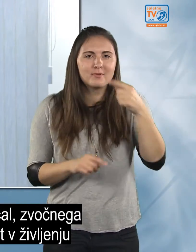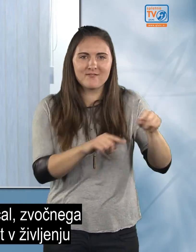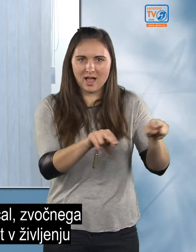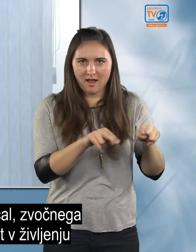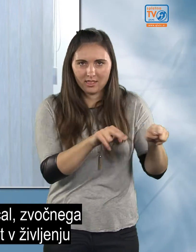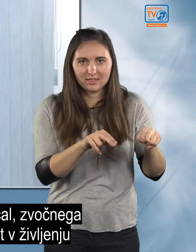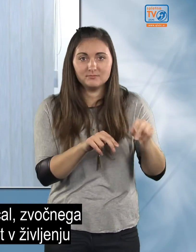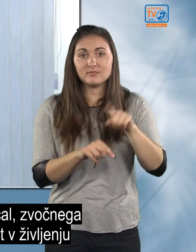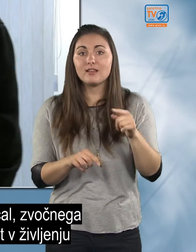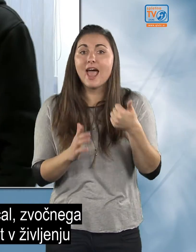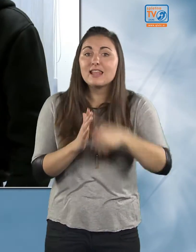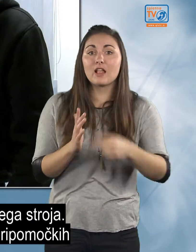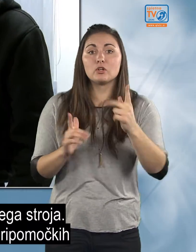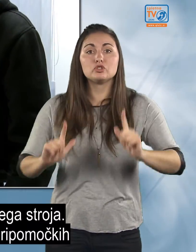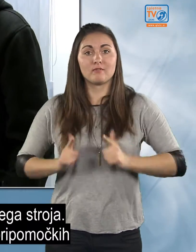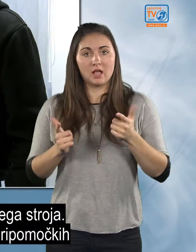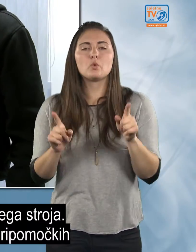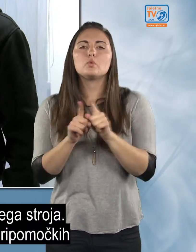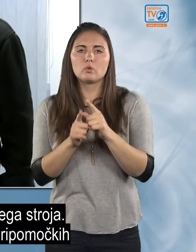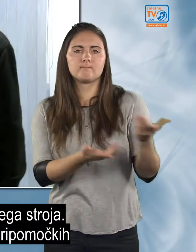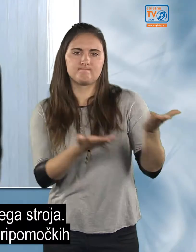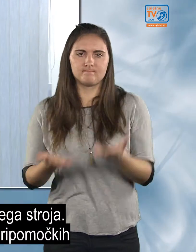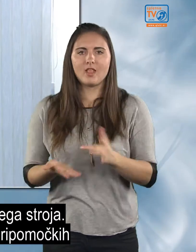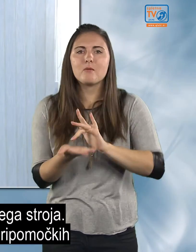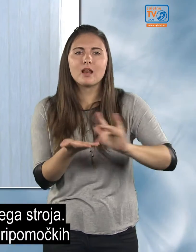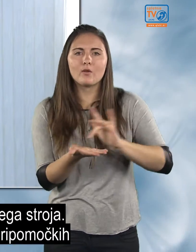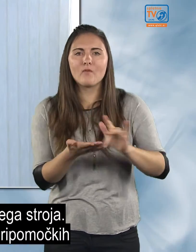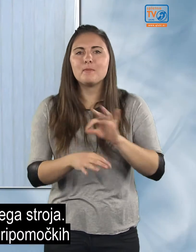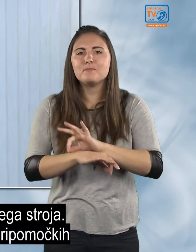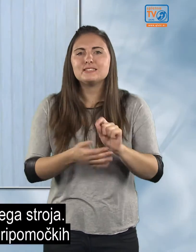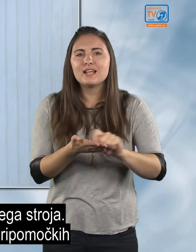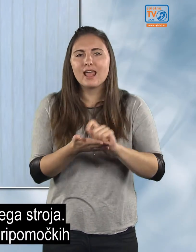enkrat v življenju do brajevega pisalnega stroja.